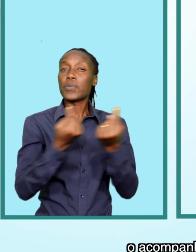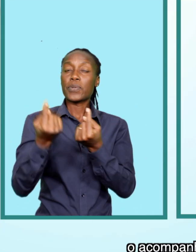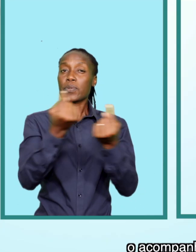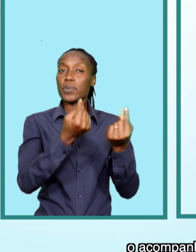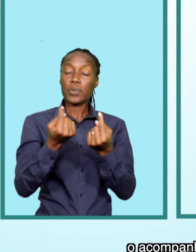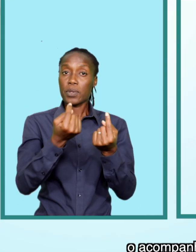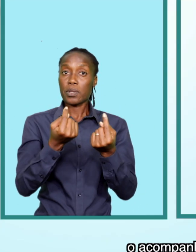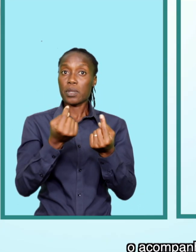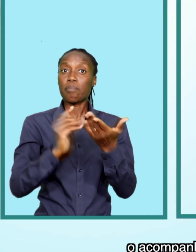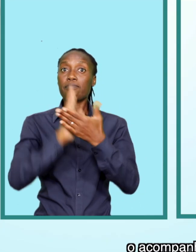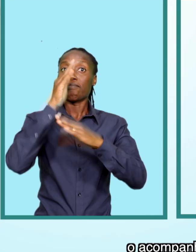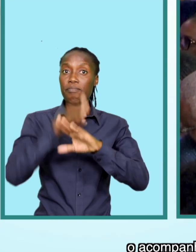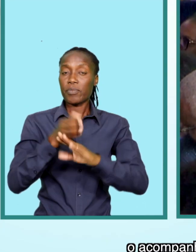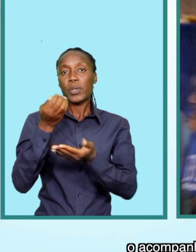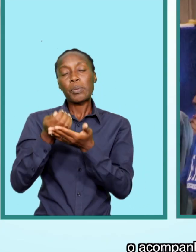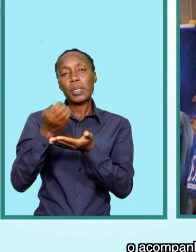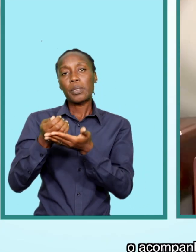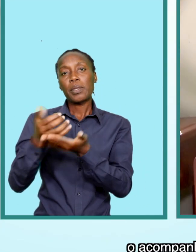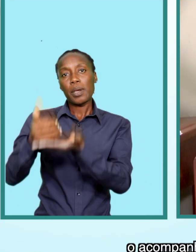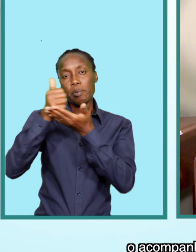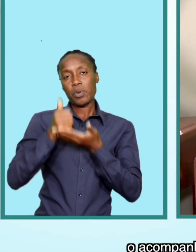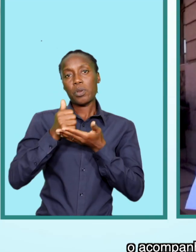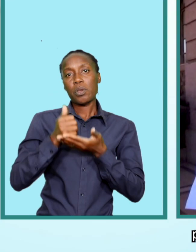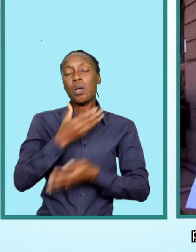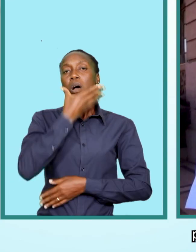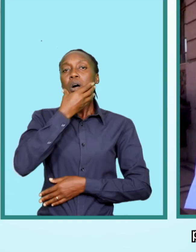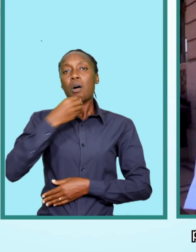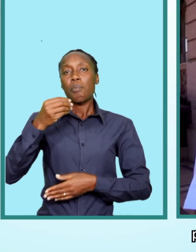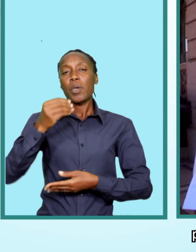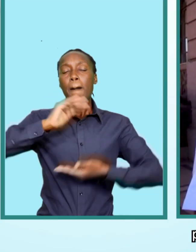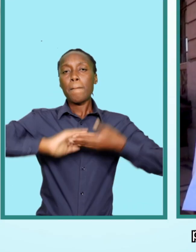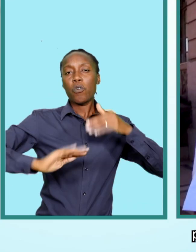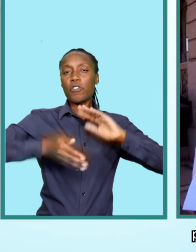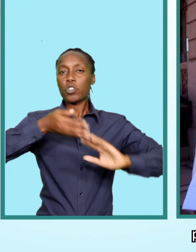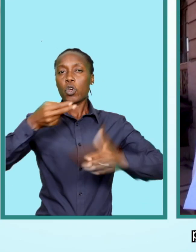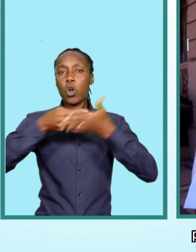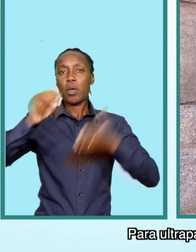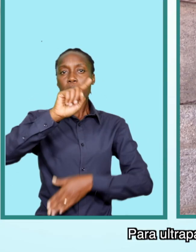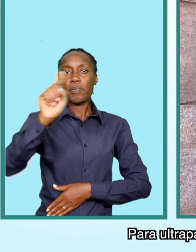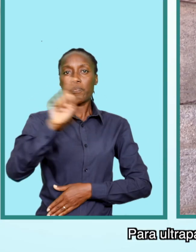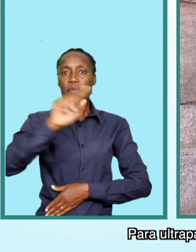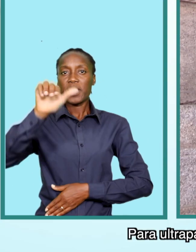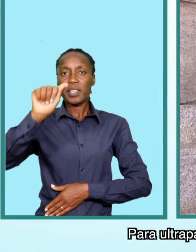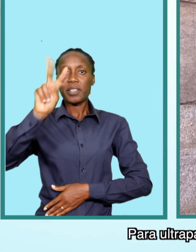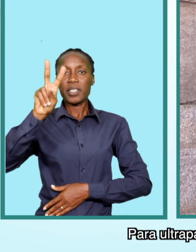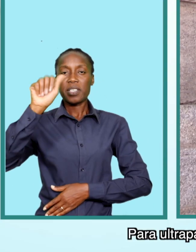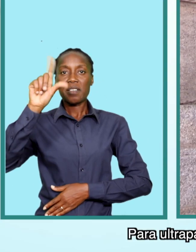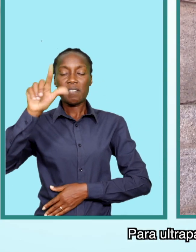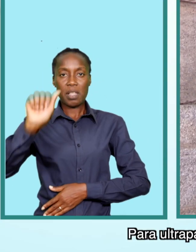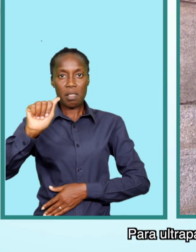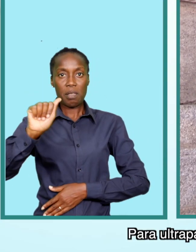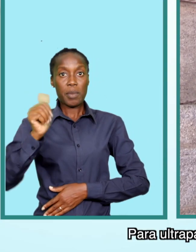assim, destaca que o acompanhamento terapêutico tem sido fundamental para superar episódios de crise. Para ultrapassar